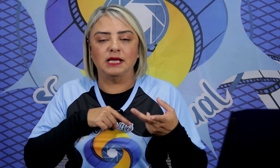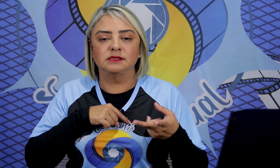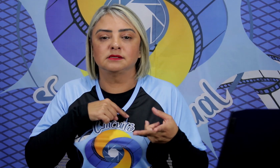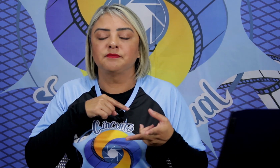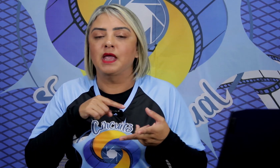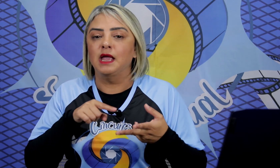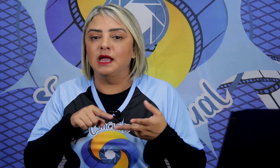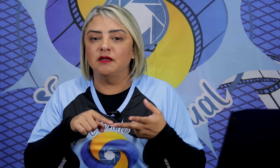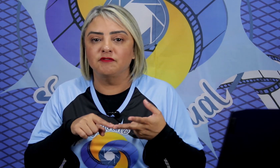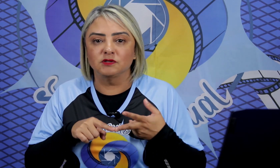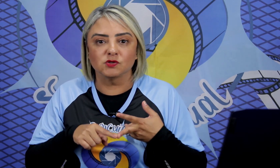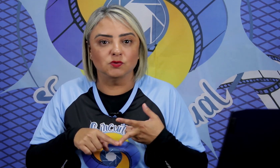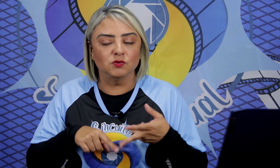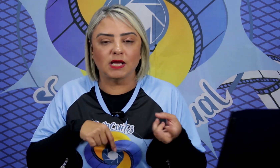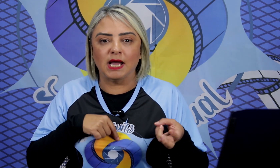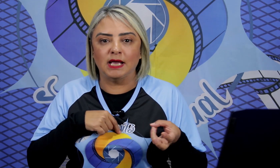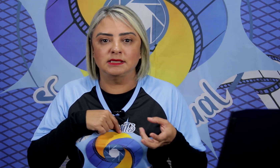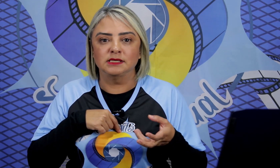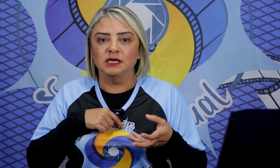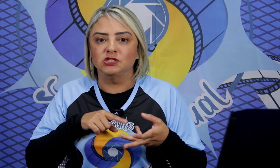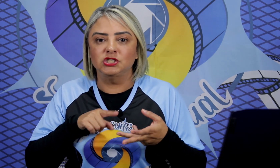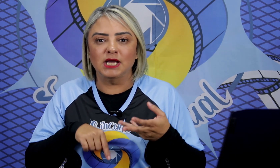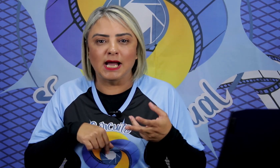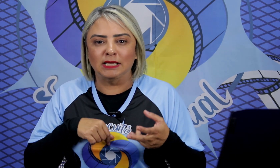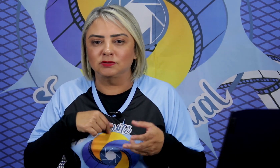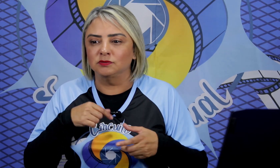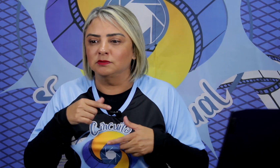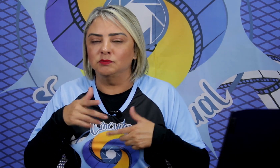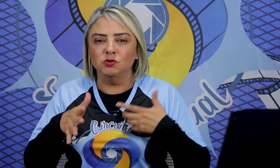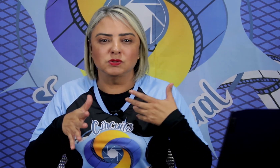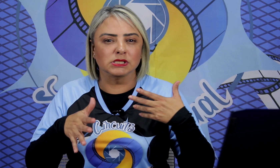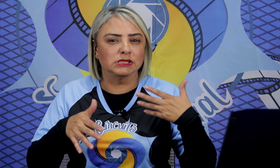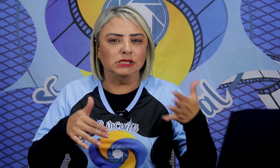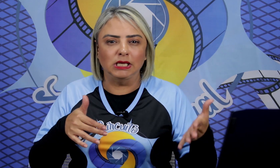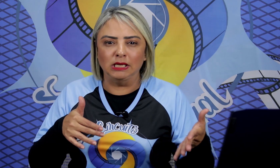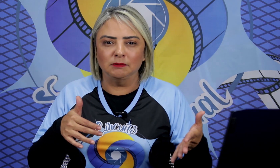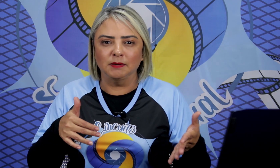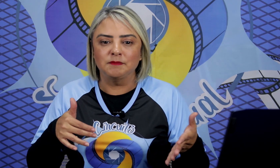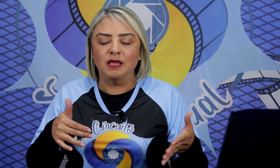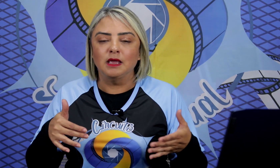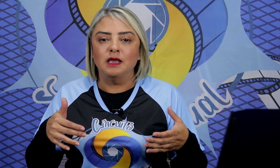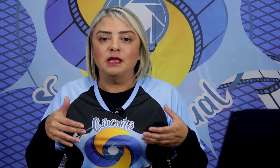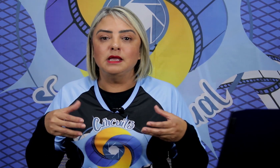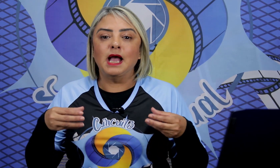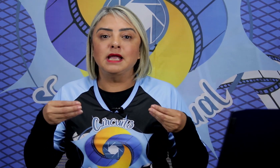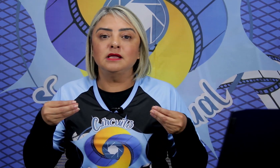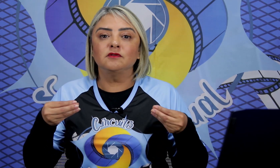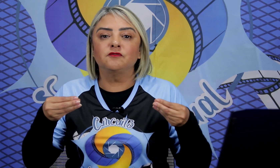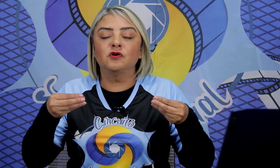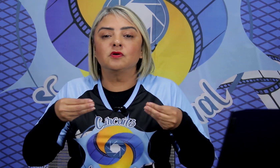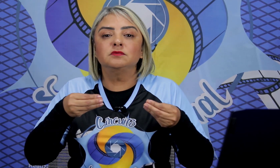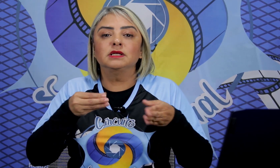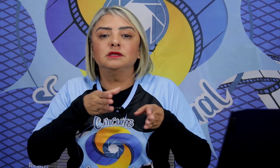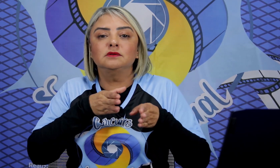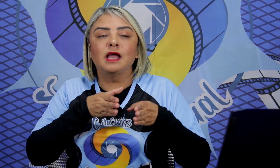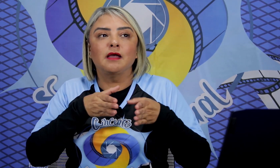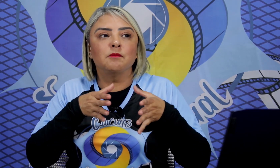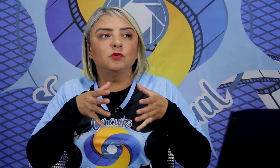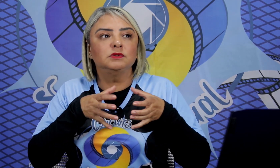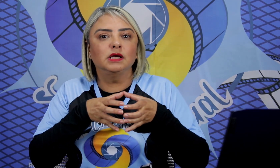oficiais, em eventos culturais, teatro, música, cinema. E aí foram